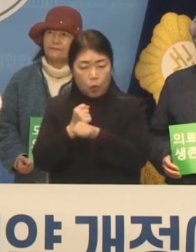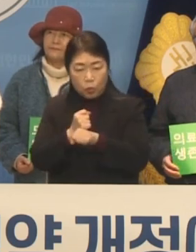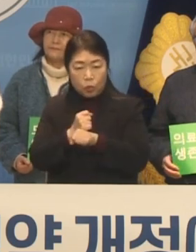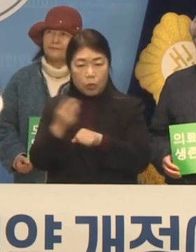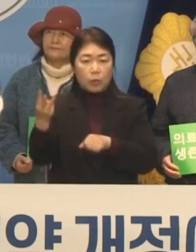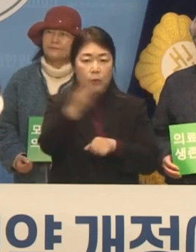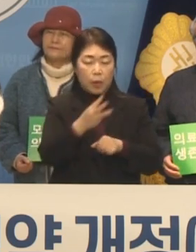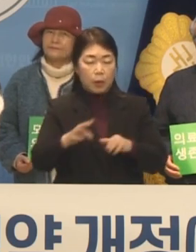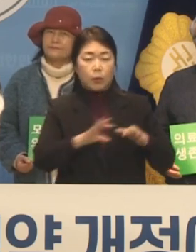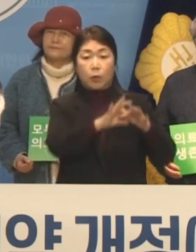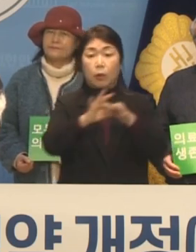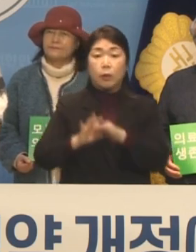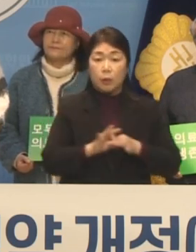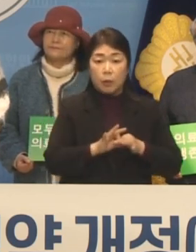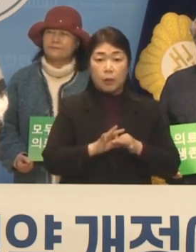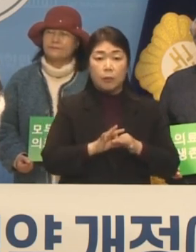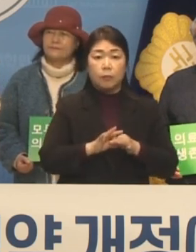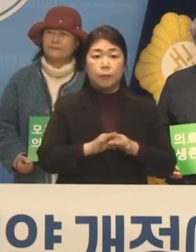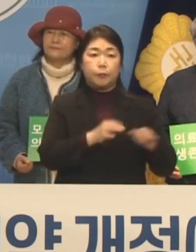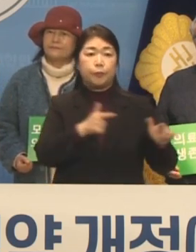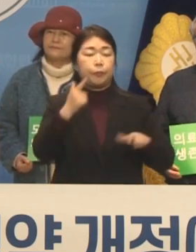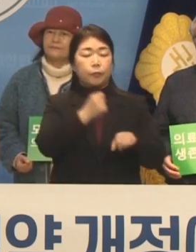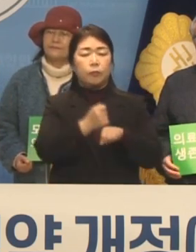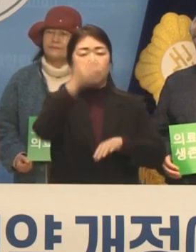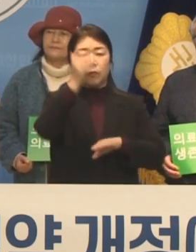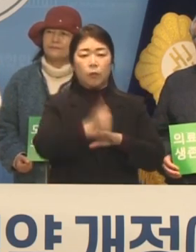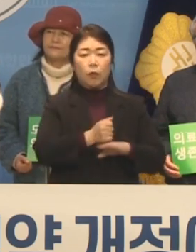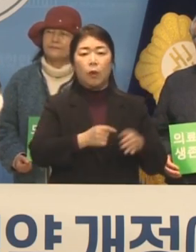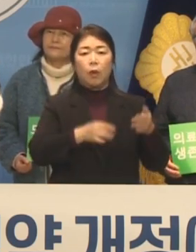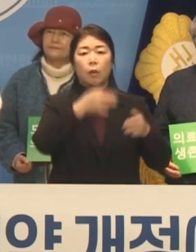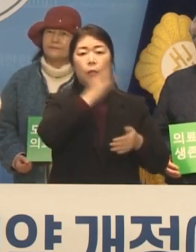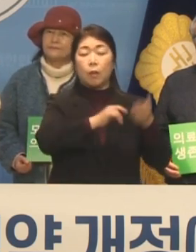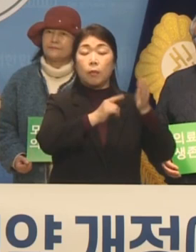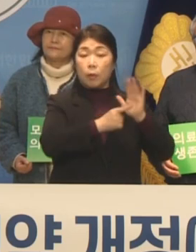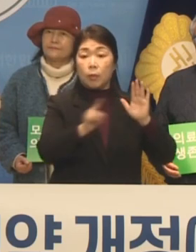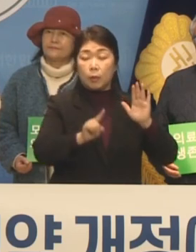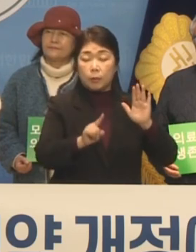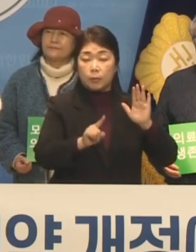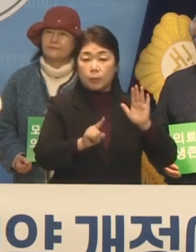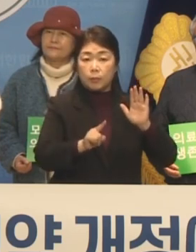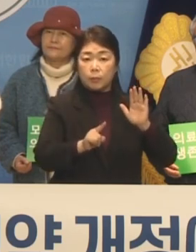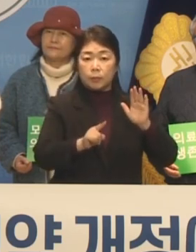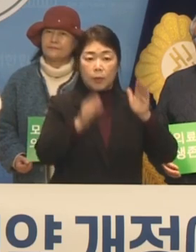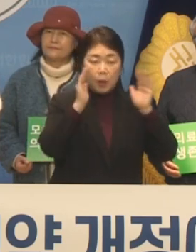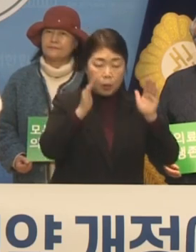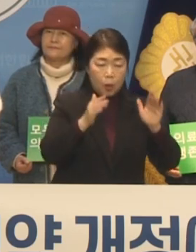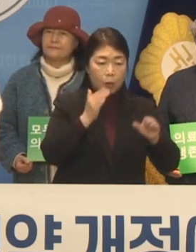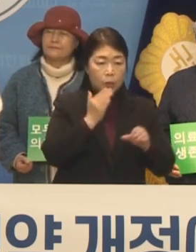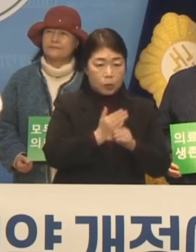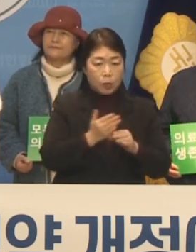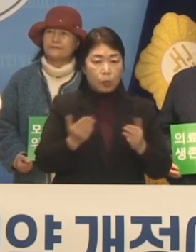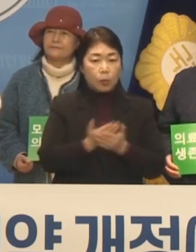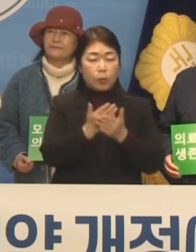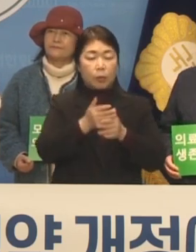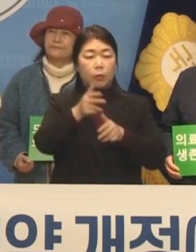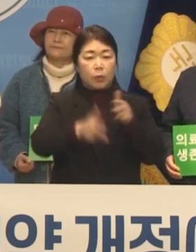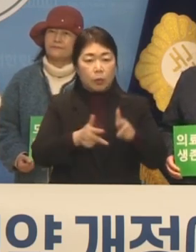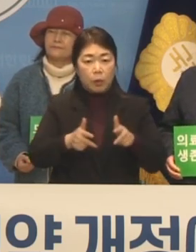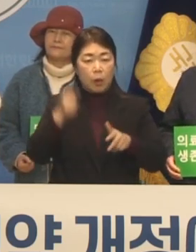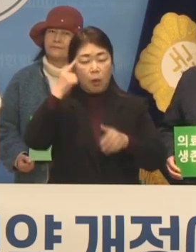수행하여 의미 있는 결과를 도출해냈습니다. 현재 학계와 중소벤처기업부, 과기부,